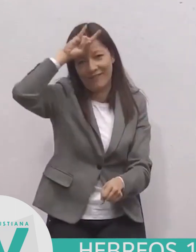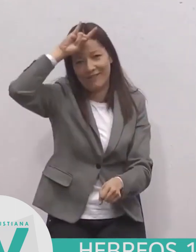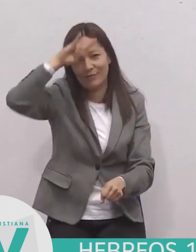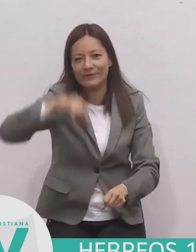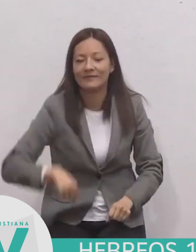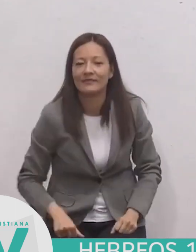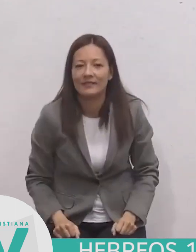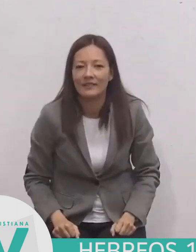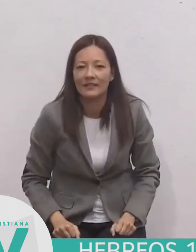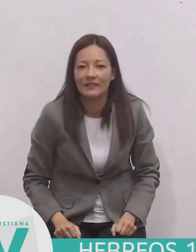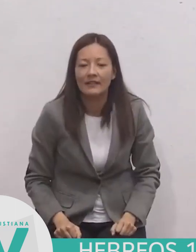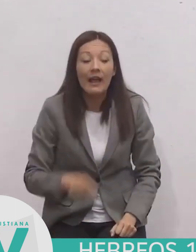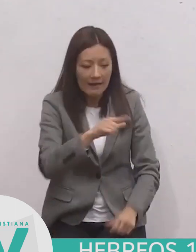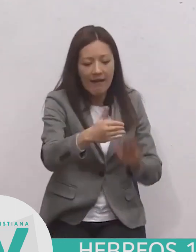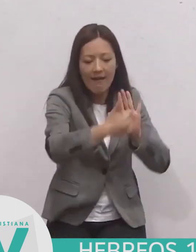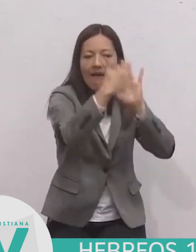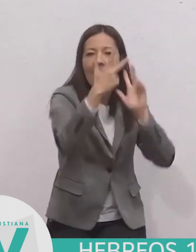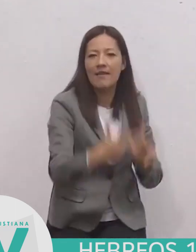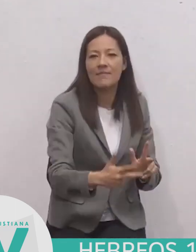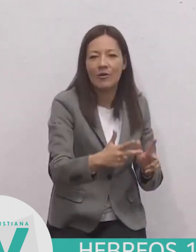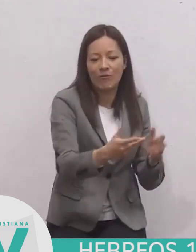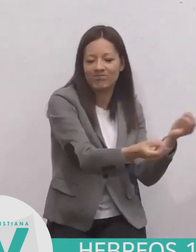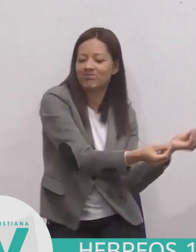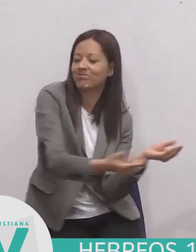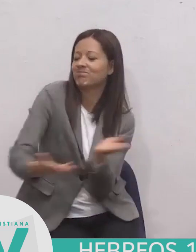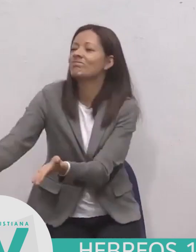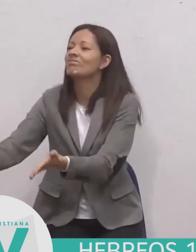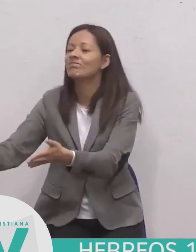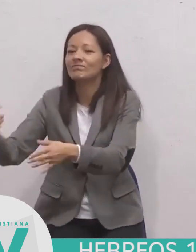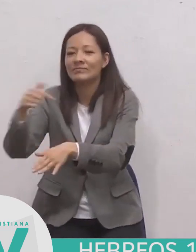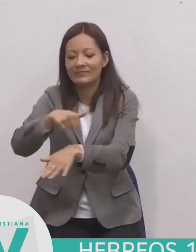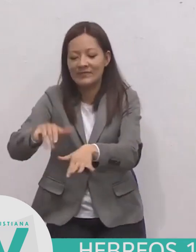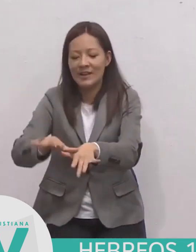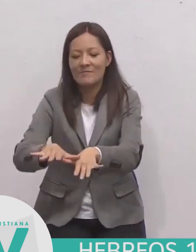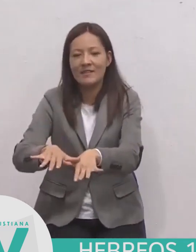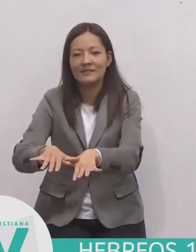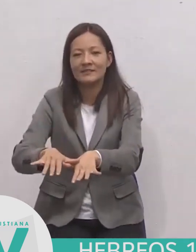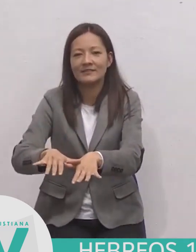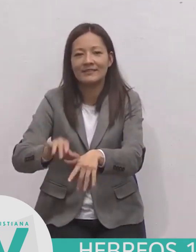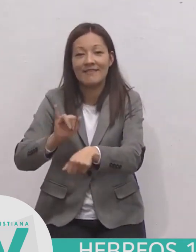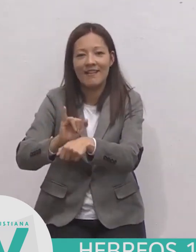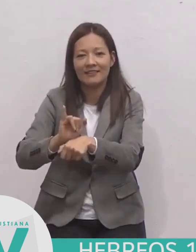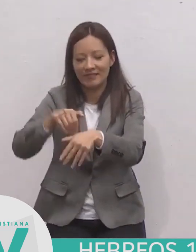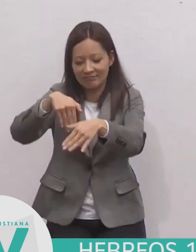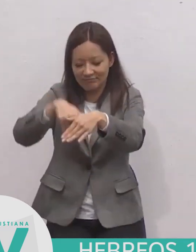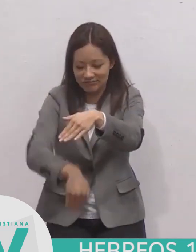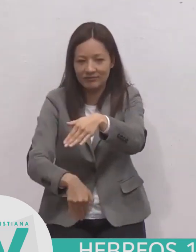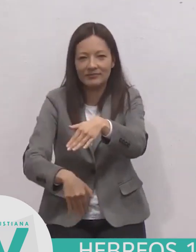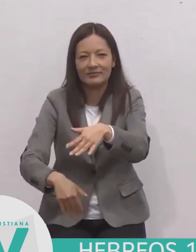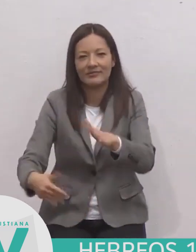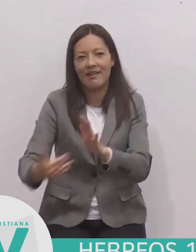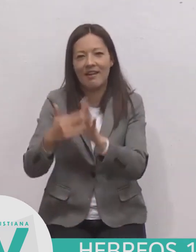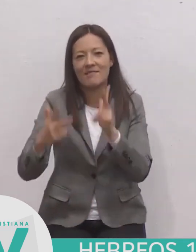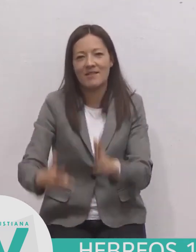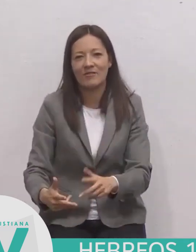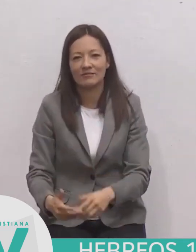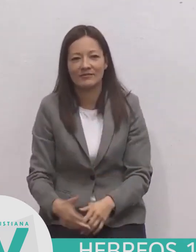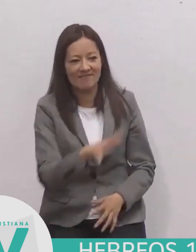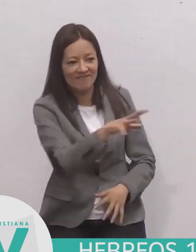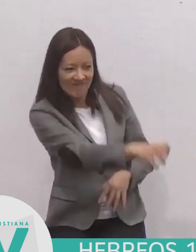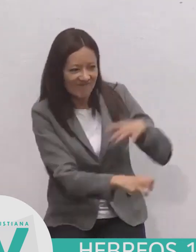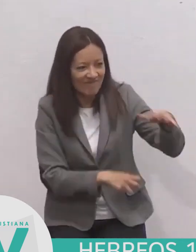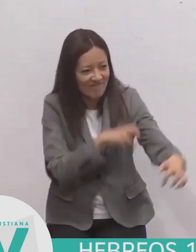diablo y estamos colocando al enemigo debajo de los pies de la iglesia. Estamos asaltando los bienes del